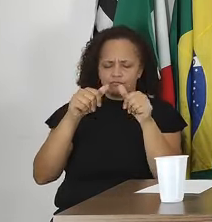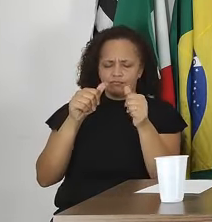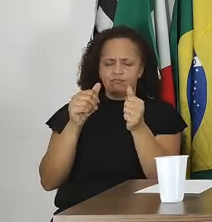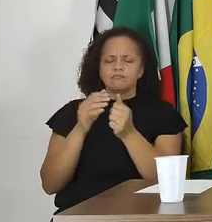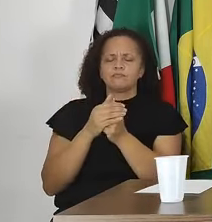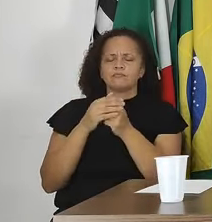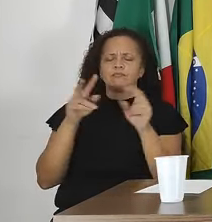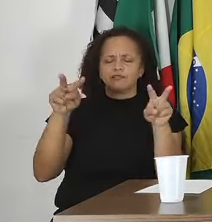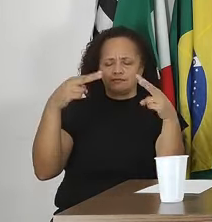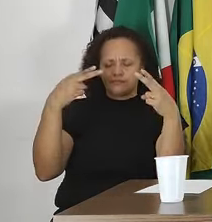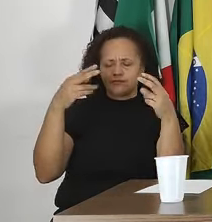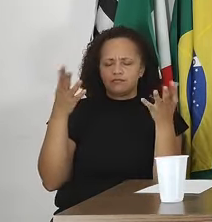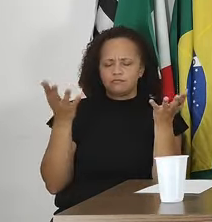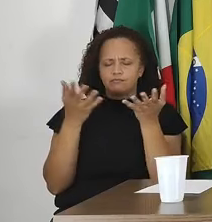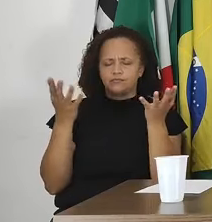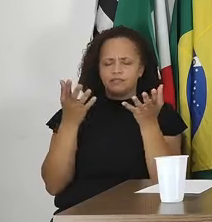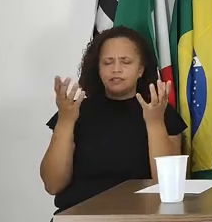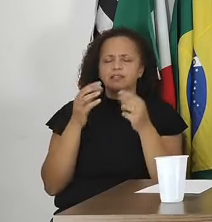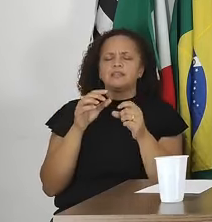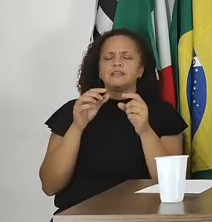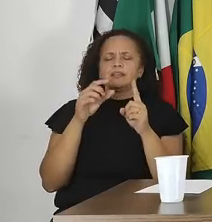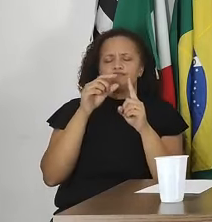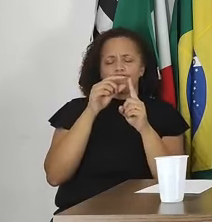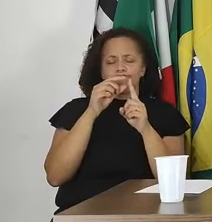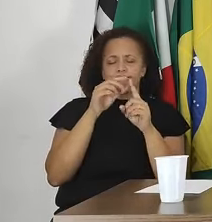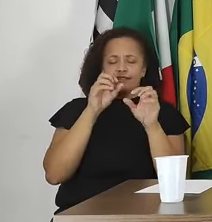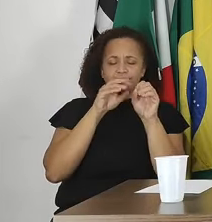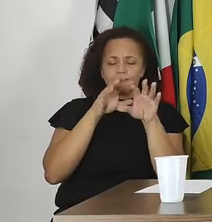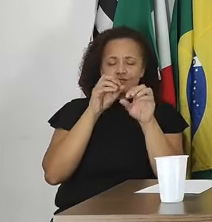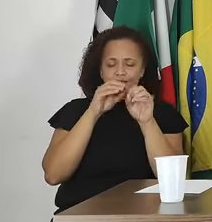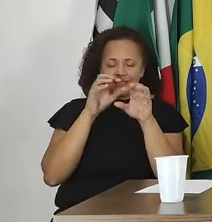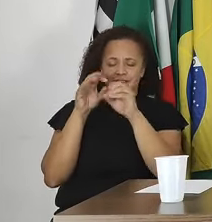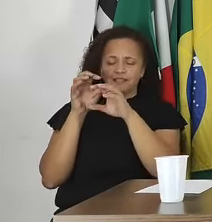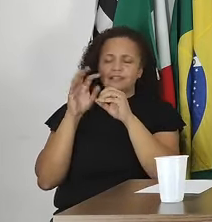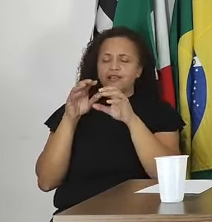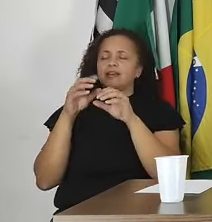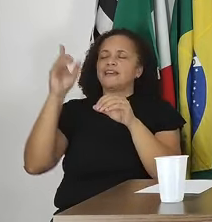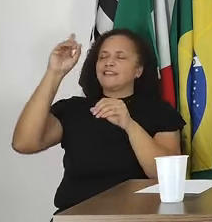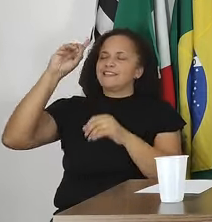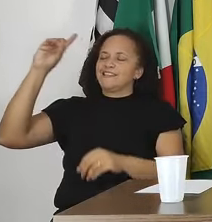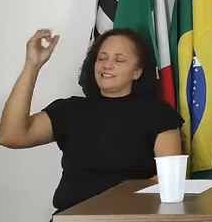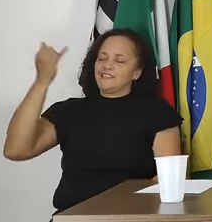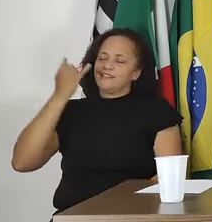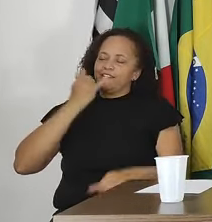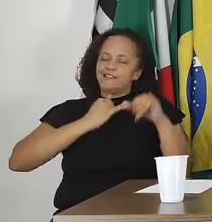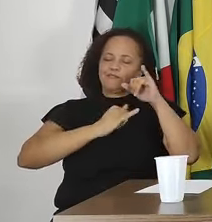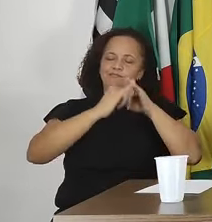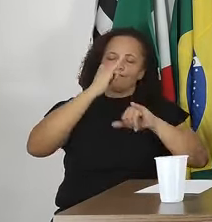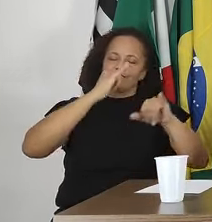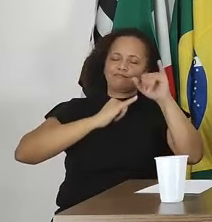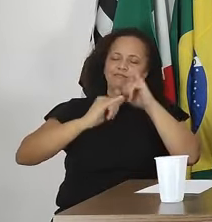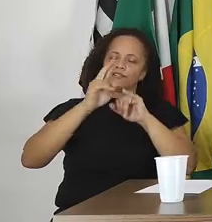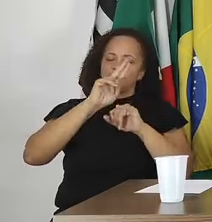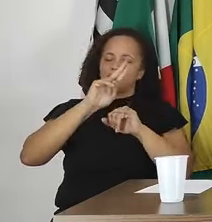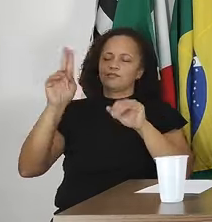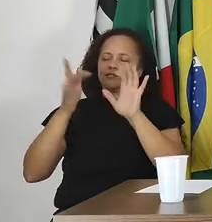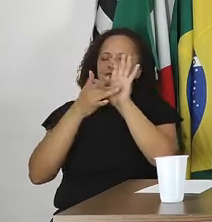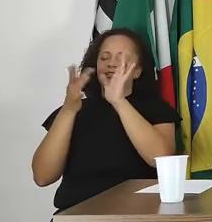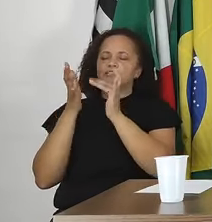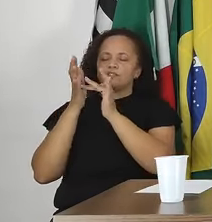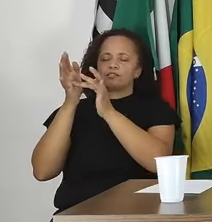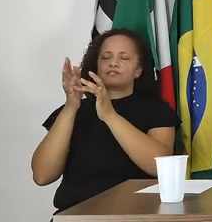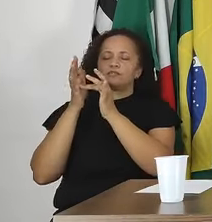que cada palavra que eu falar, Senhor, venha ser da Tua boca e não da minha, Pai. No nome de Jesus e na autoridade